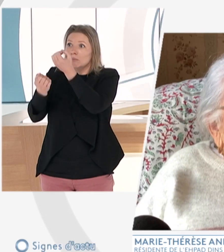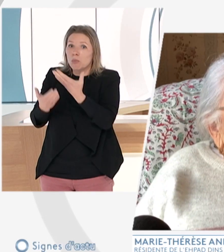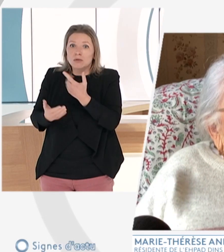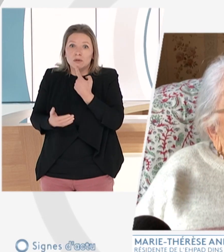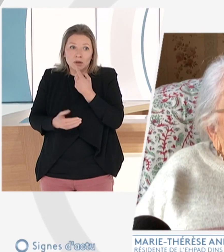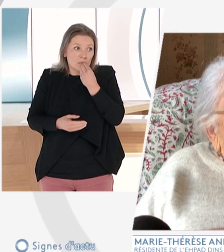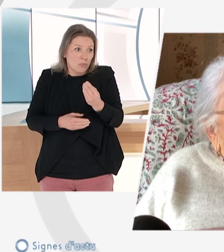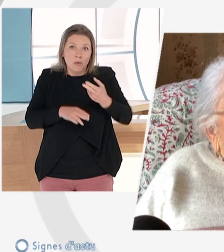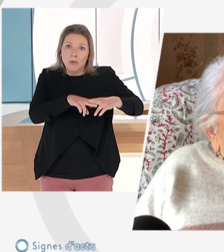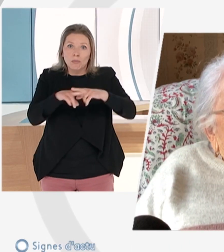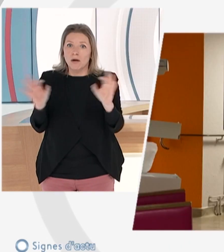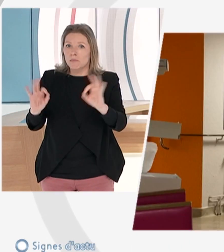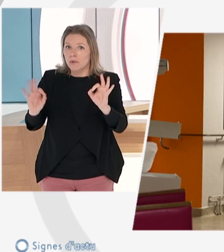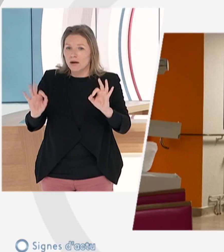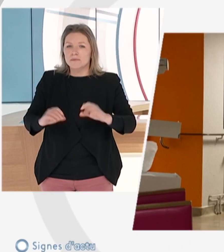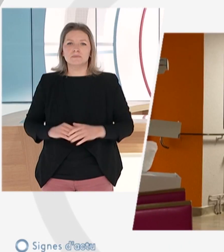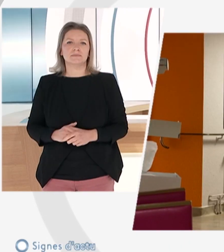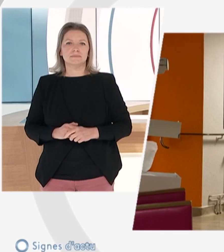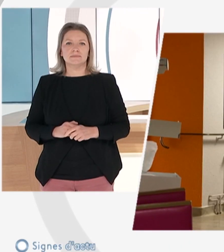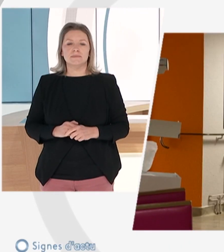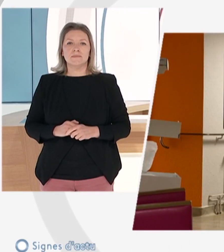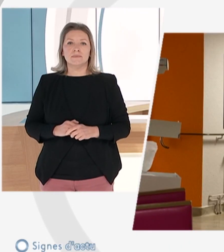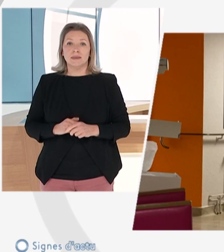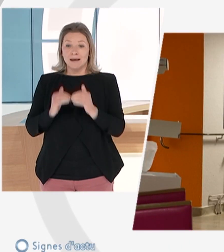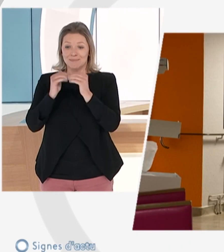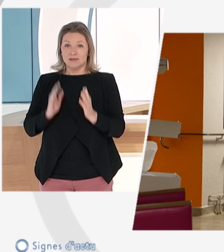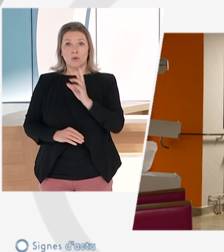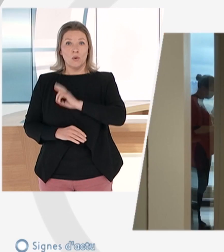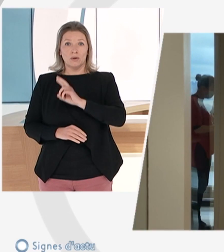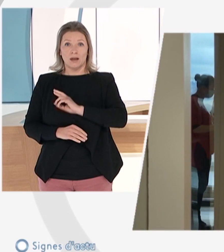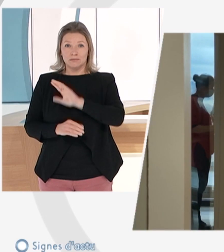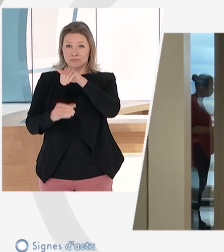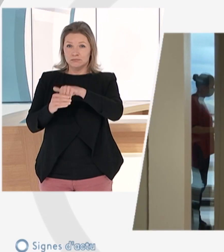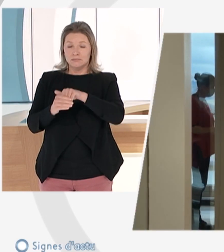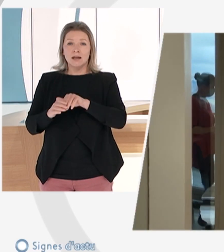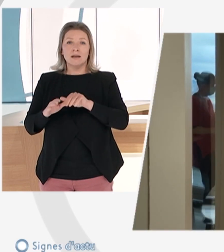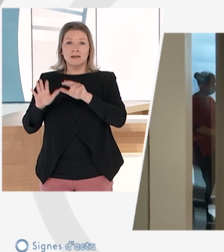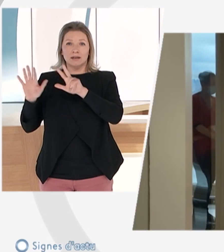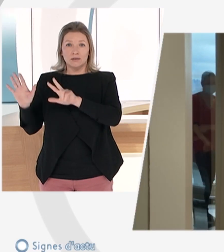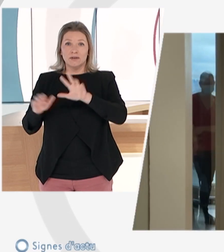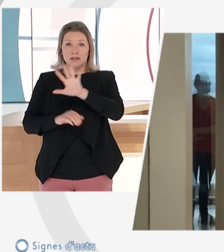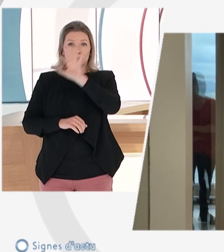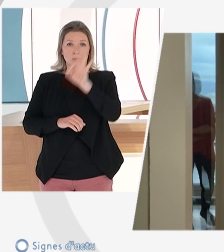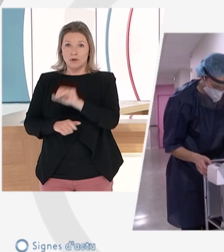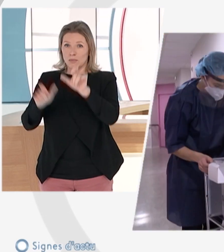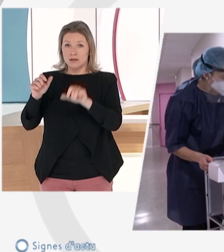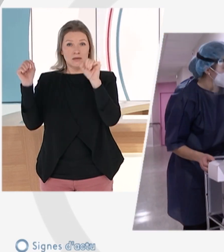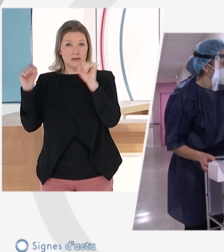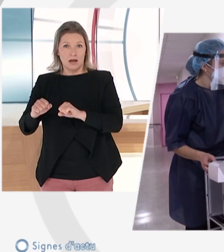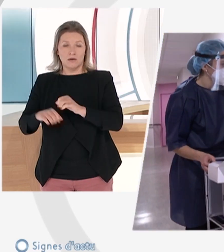quand même. Dans son EHPAD, plus de 85% des résidents ont donné leur